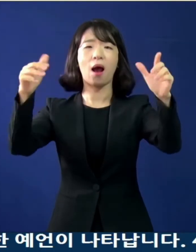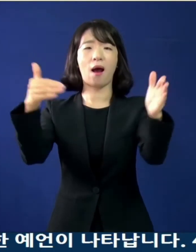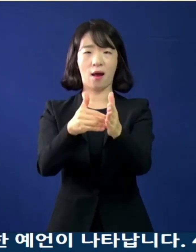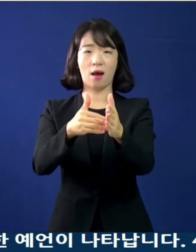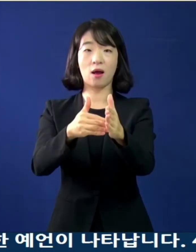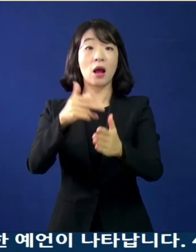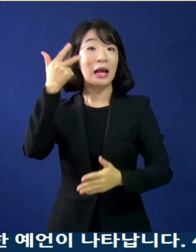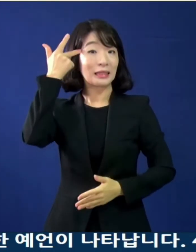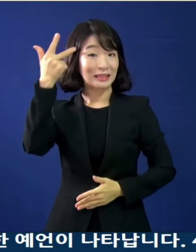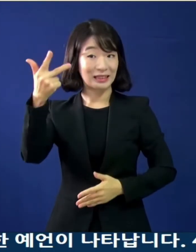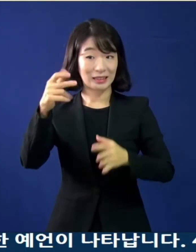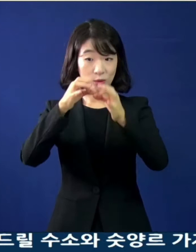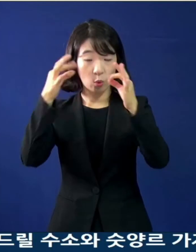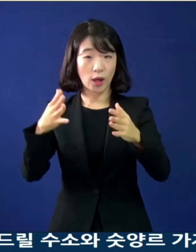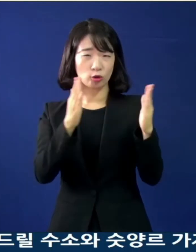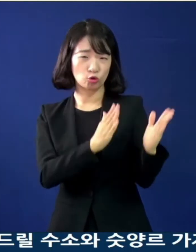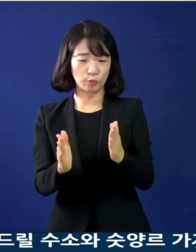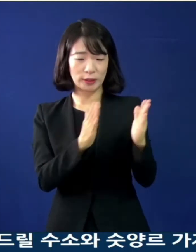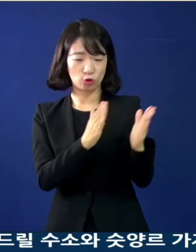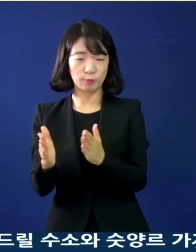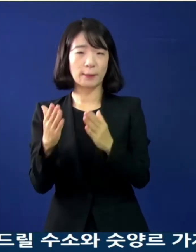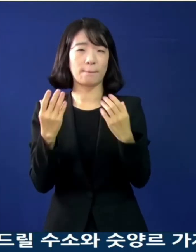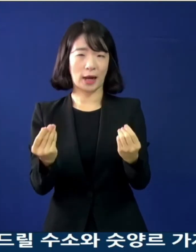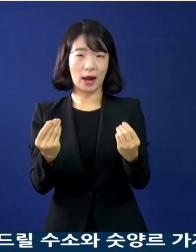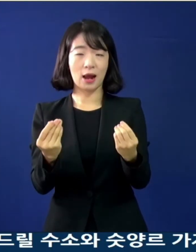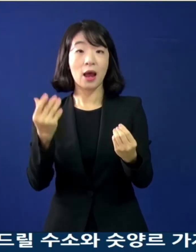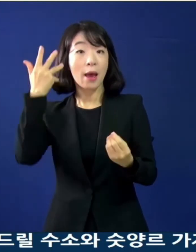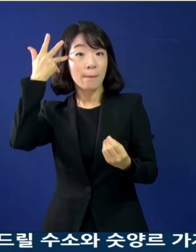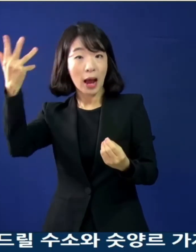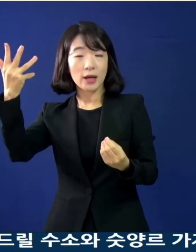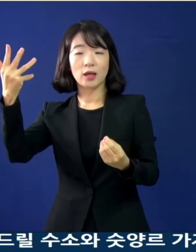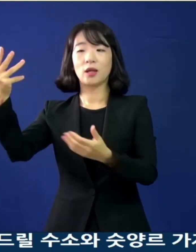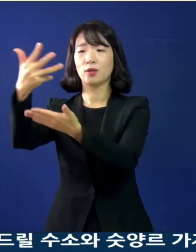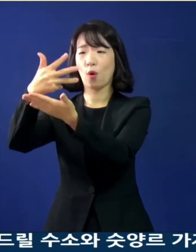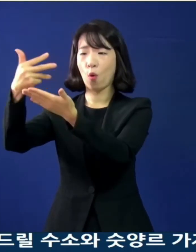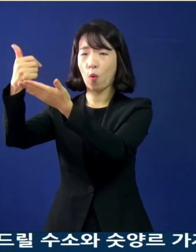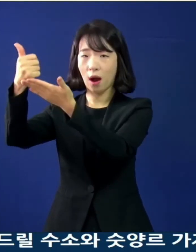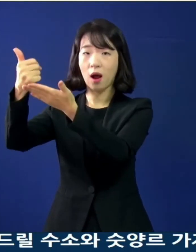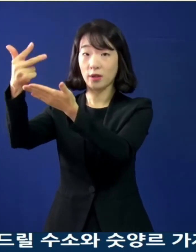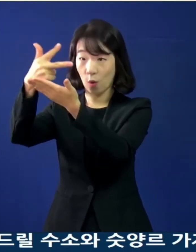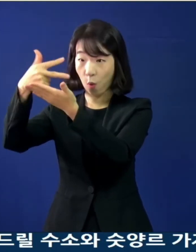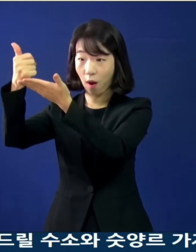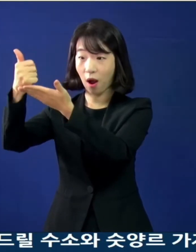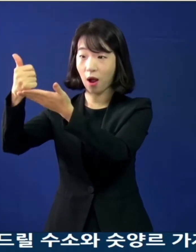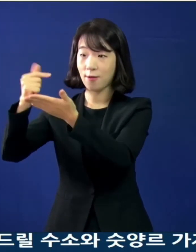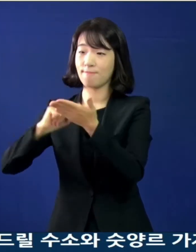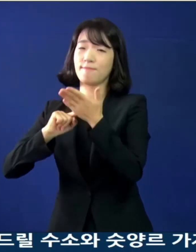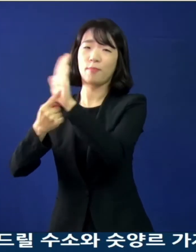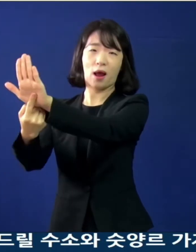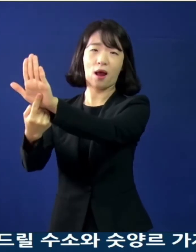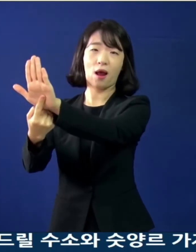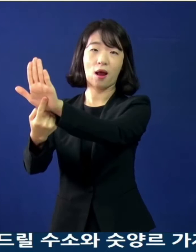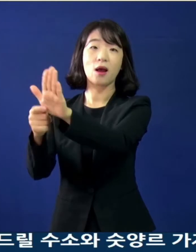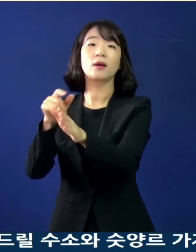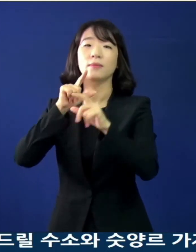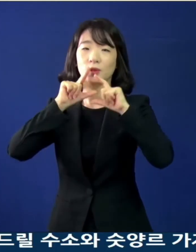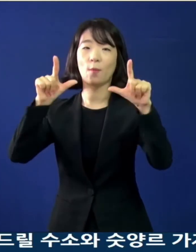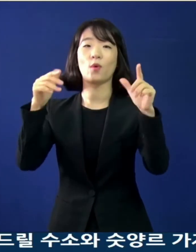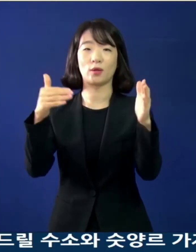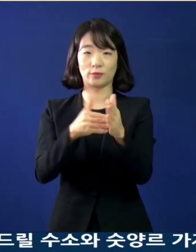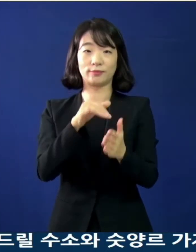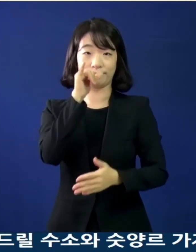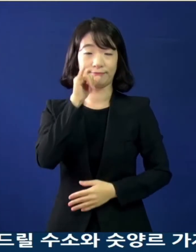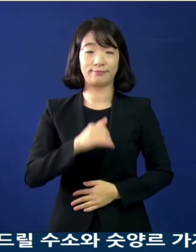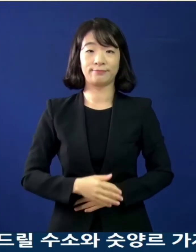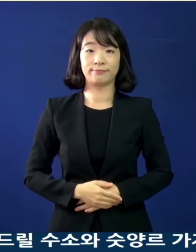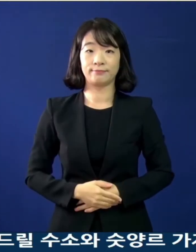준비였고 이제 오늘 드디어 여호와께서 우리에게 나타나실 것이다 라고 단언을 하고 있는 겁니다. 자, 그런데 6절을